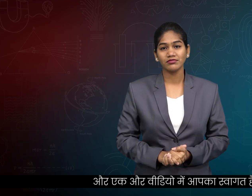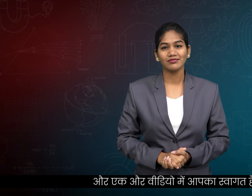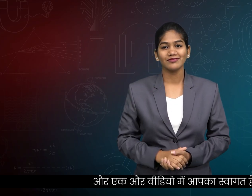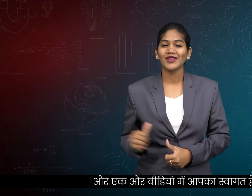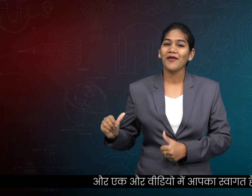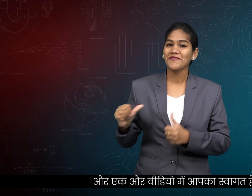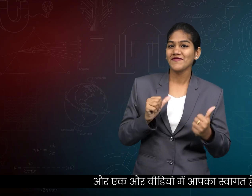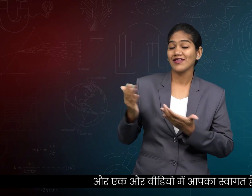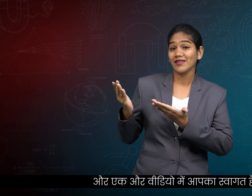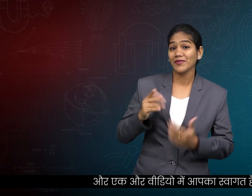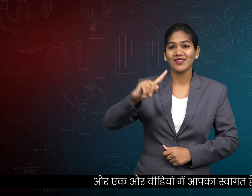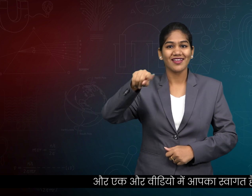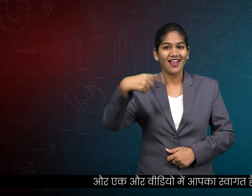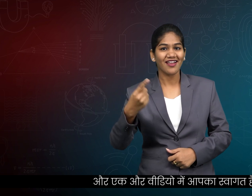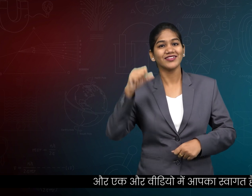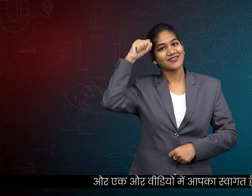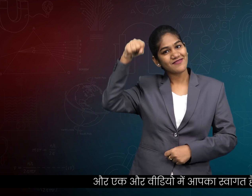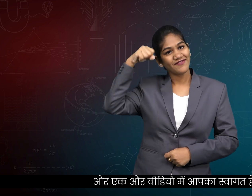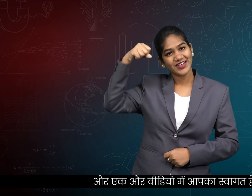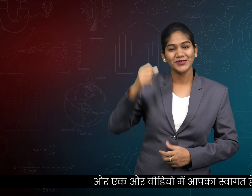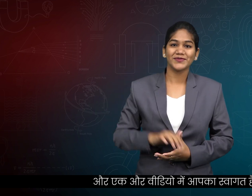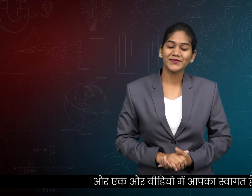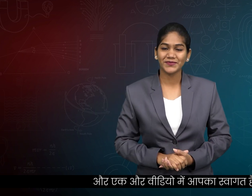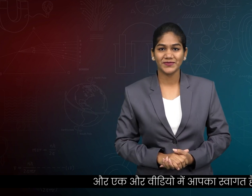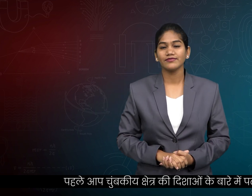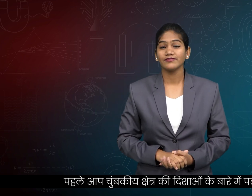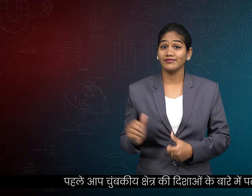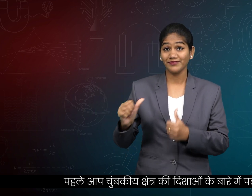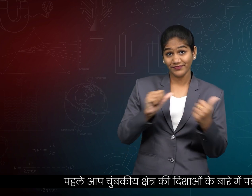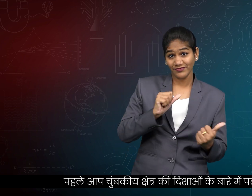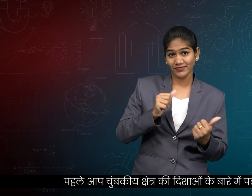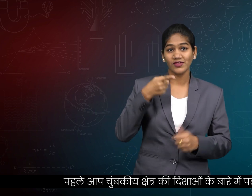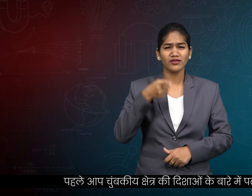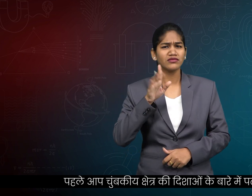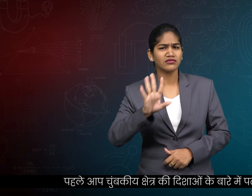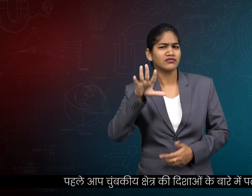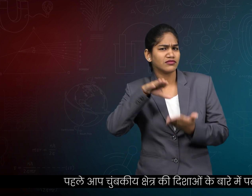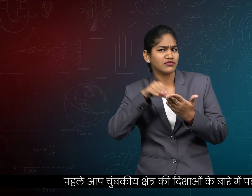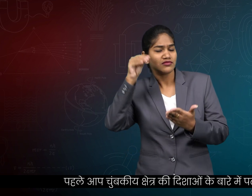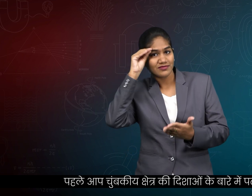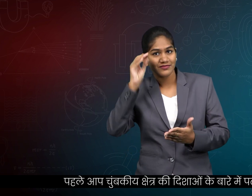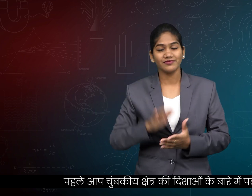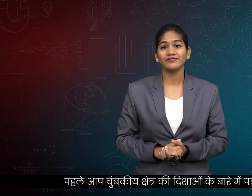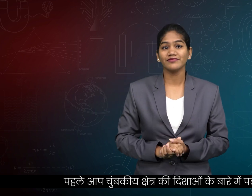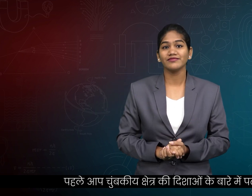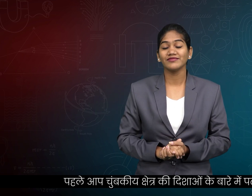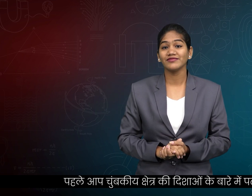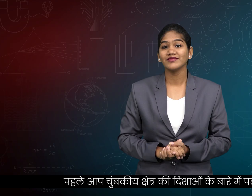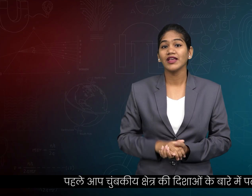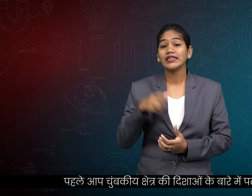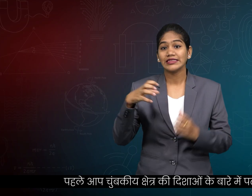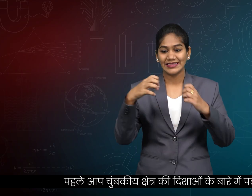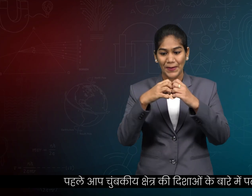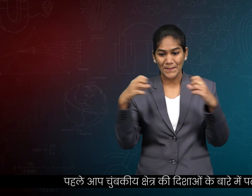और एक और वीडियो में आपका स्वागत है। पहले आप चुंबकीय क्षेत्र की दिशाओं के बारे